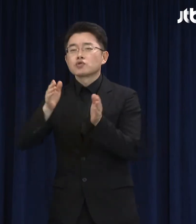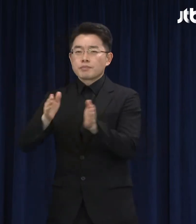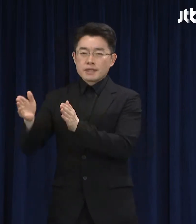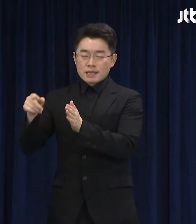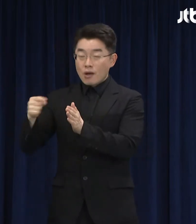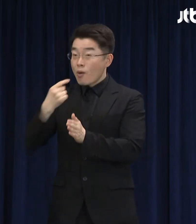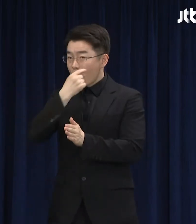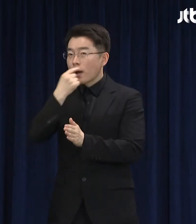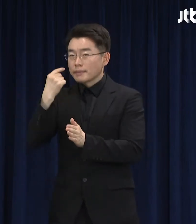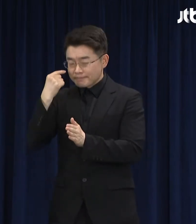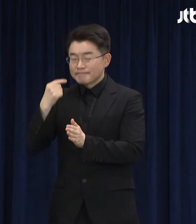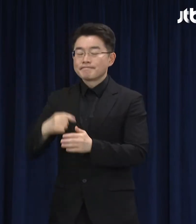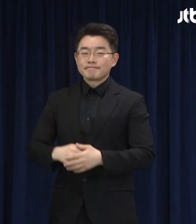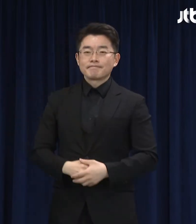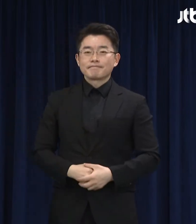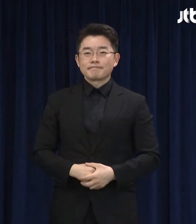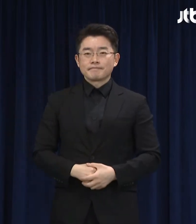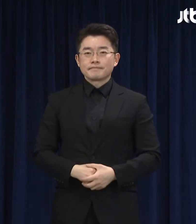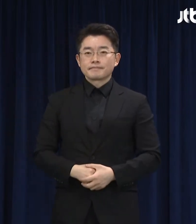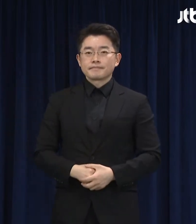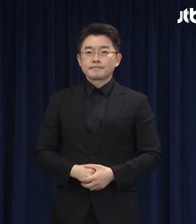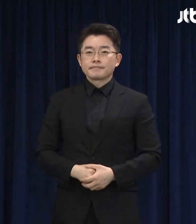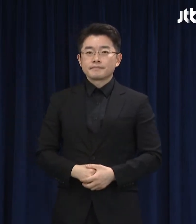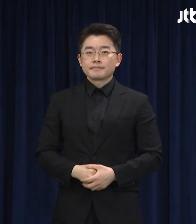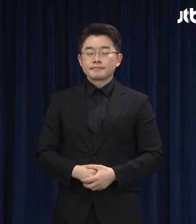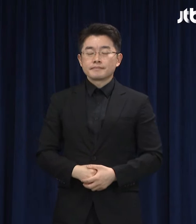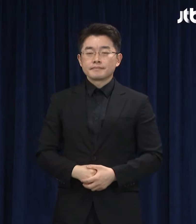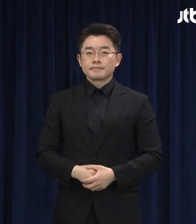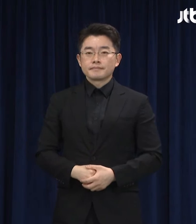있음을 현장에서 확인을 하였습니다.